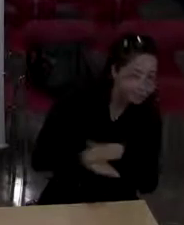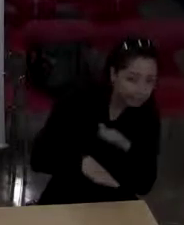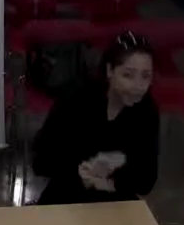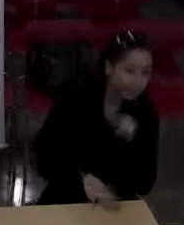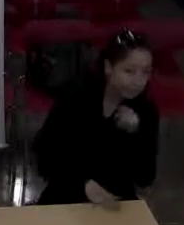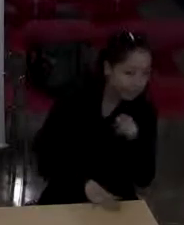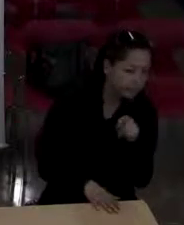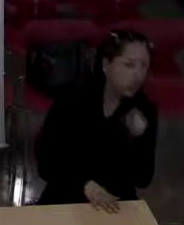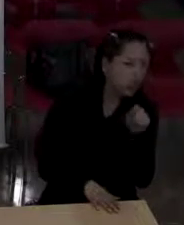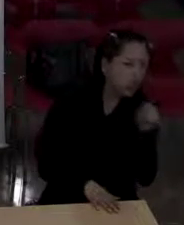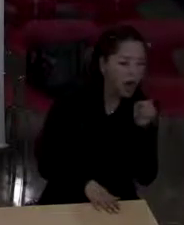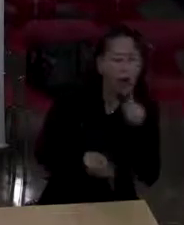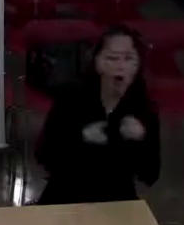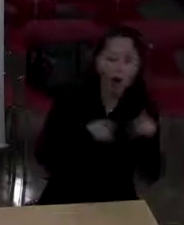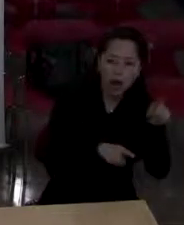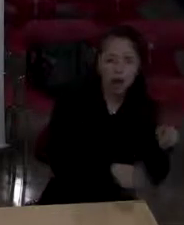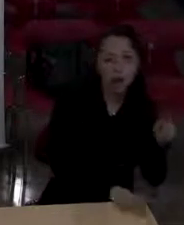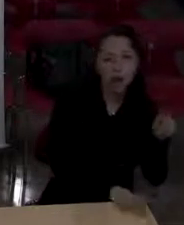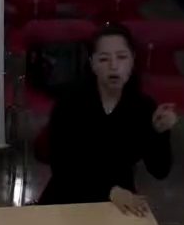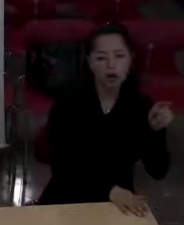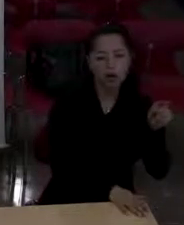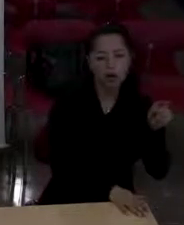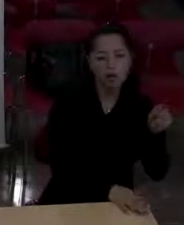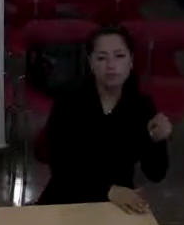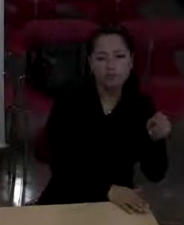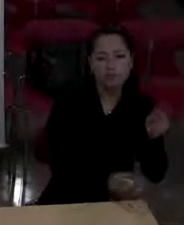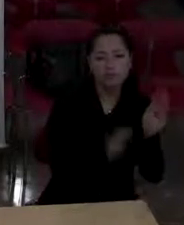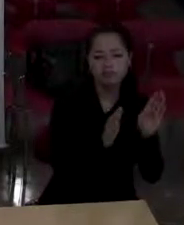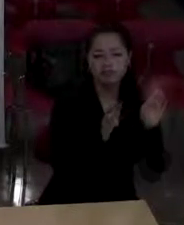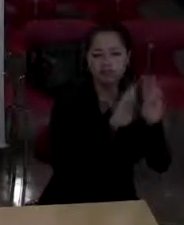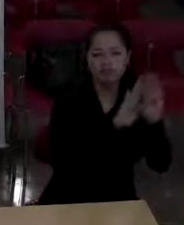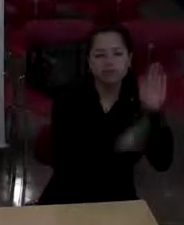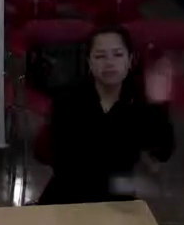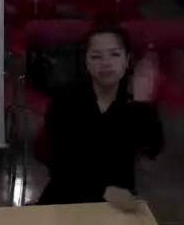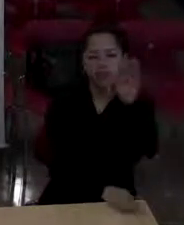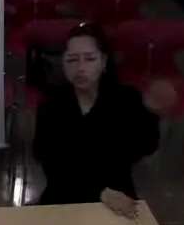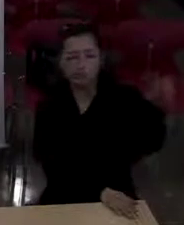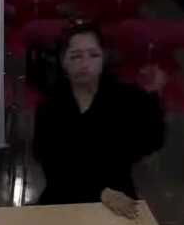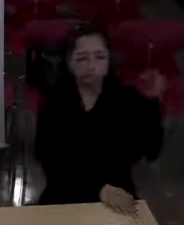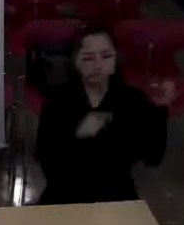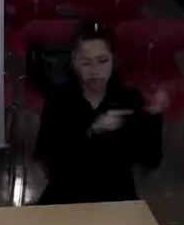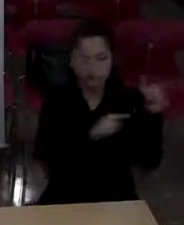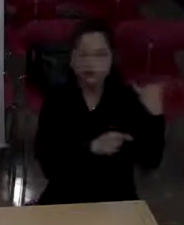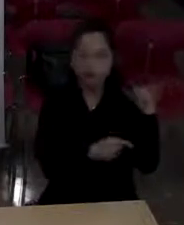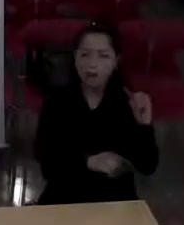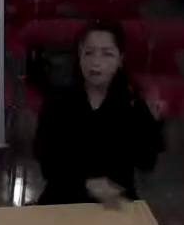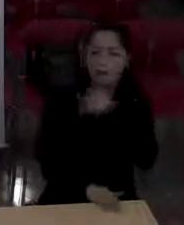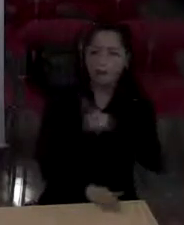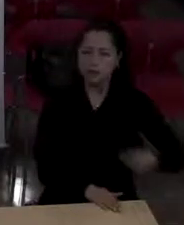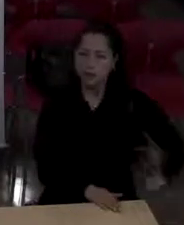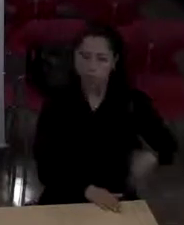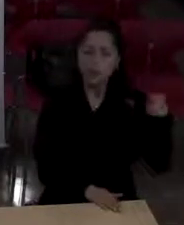las publicaciones que tiene actualmente la Presidencia, y la Presidencia enmarca esta clasificación de